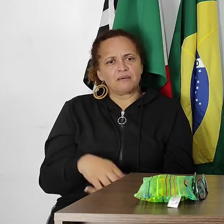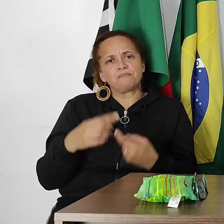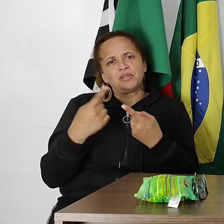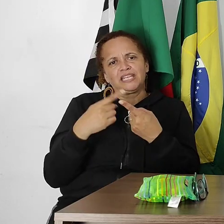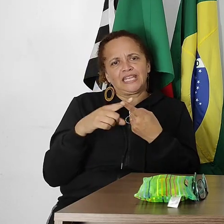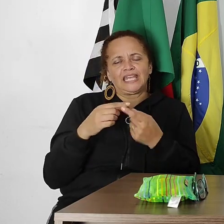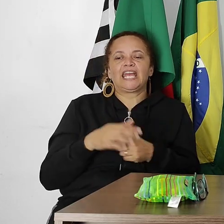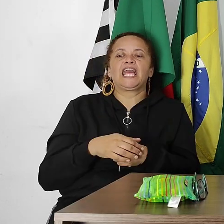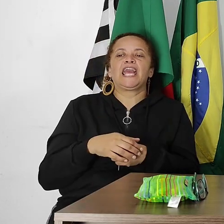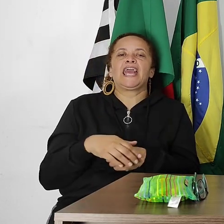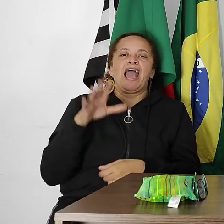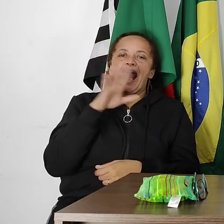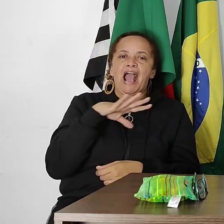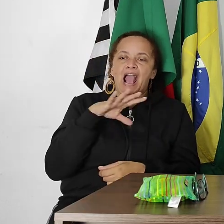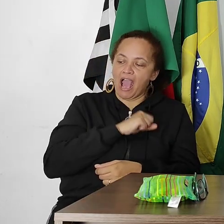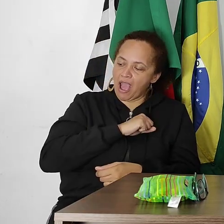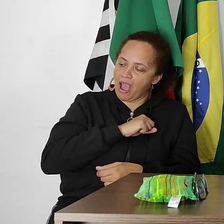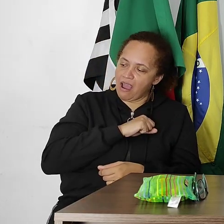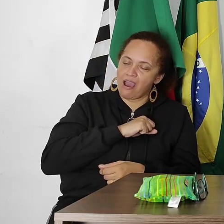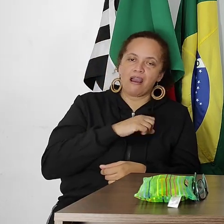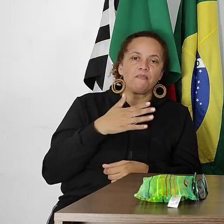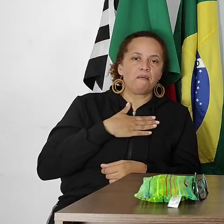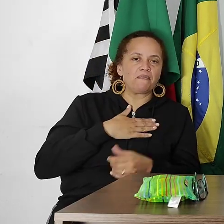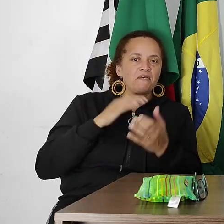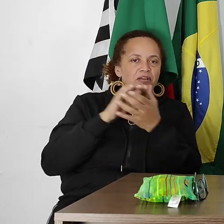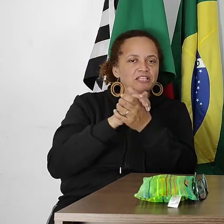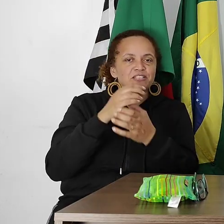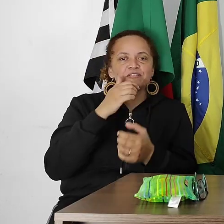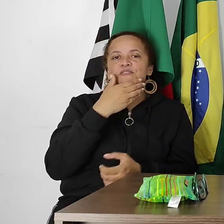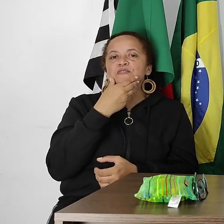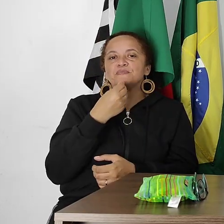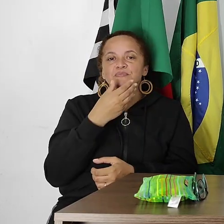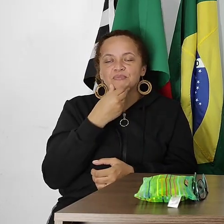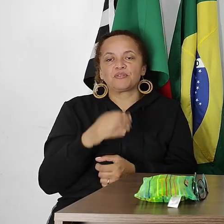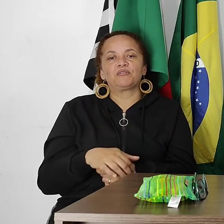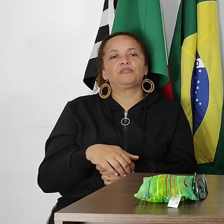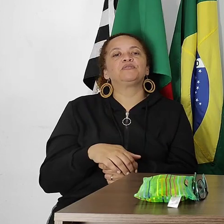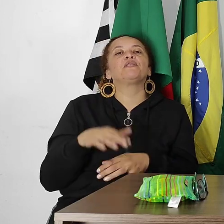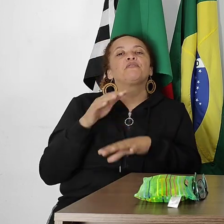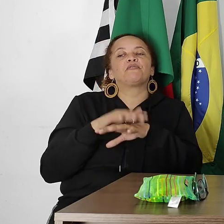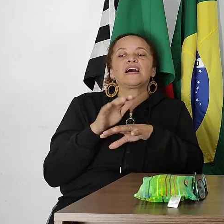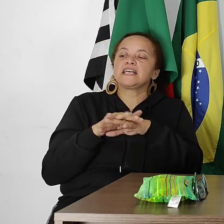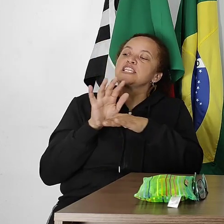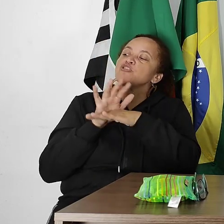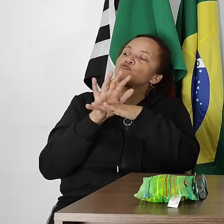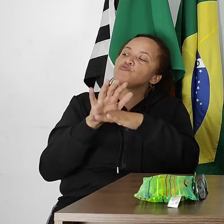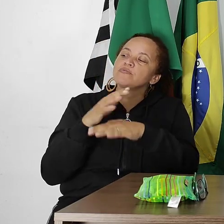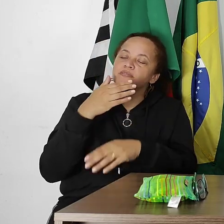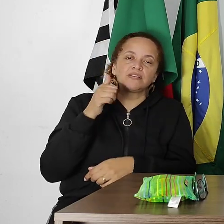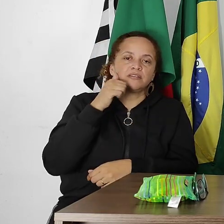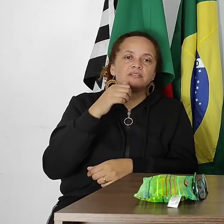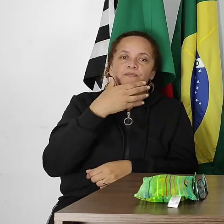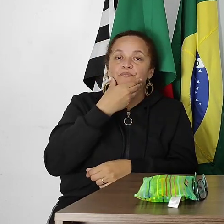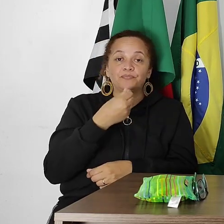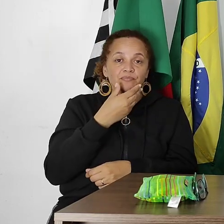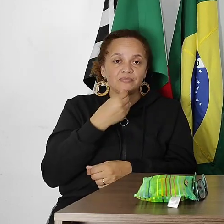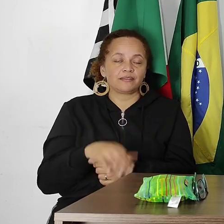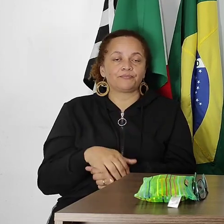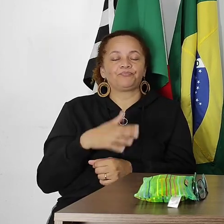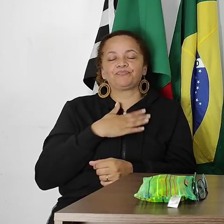fazer a dele. Aí eu fico brava. Eu falo, olha, e elas amam. Minha família toda se reconciliou.